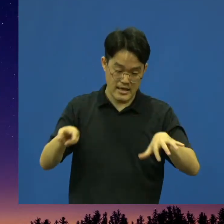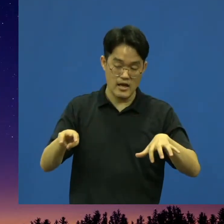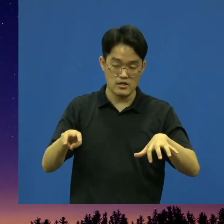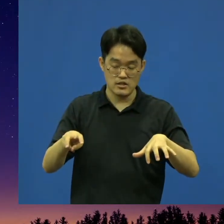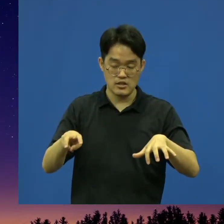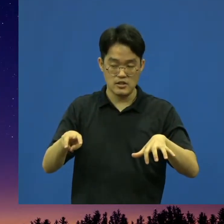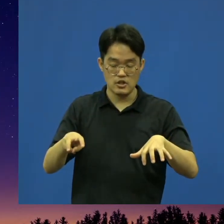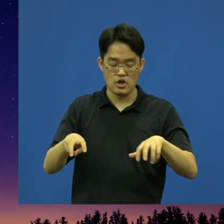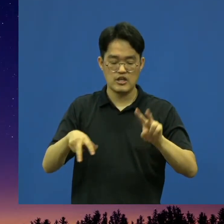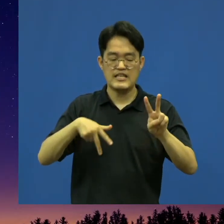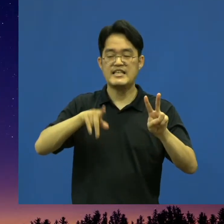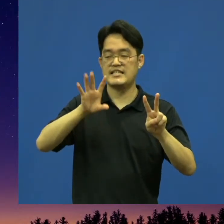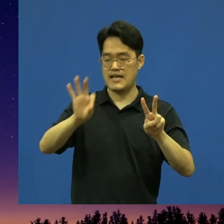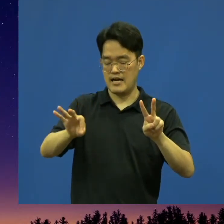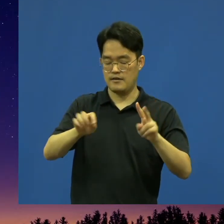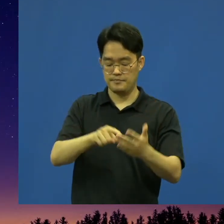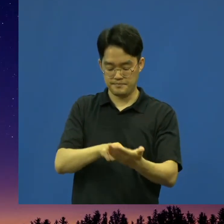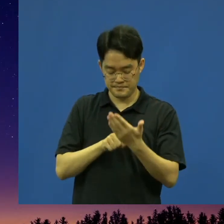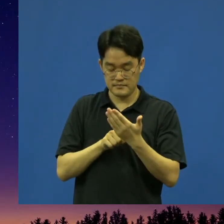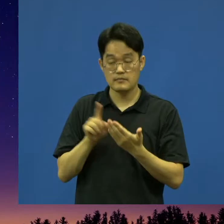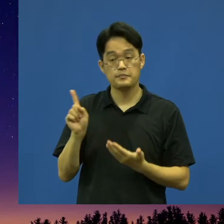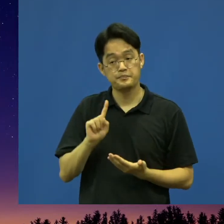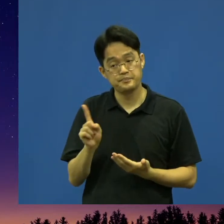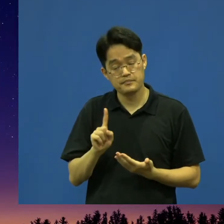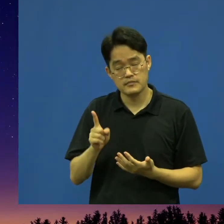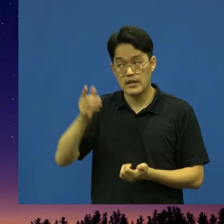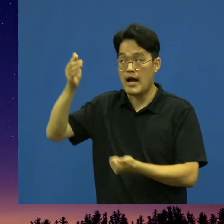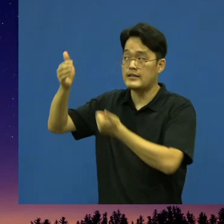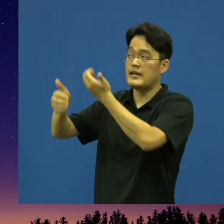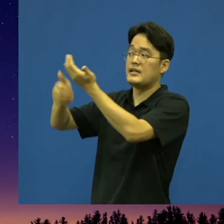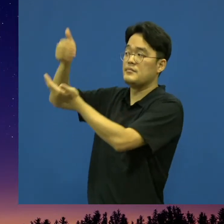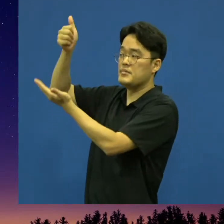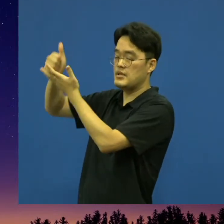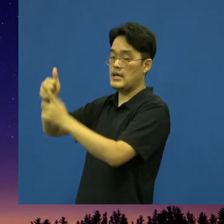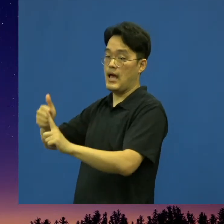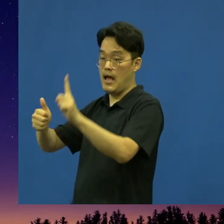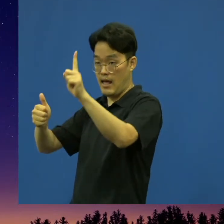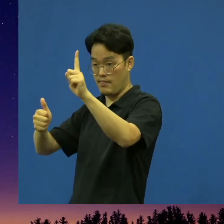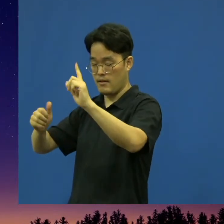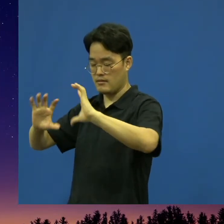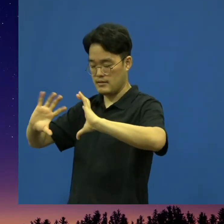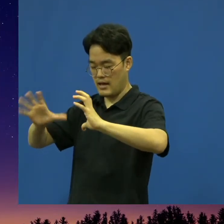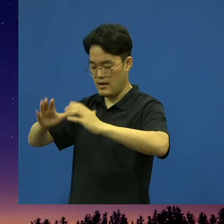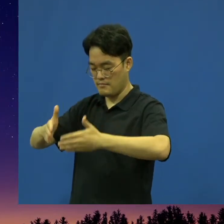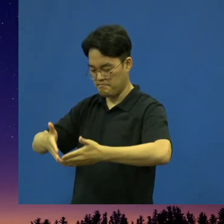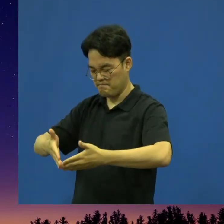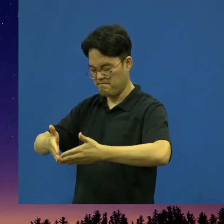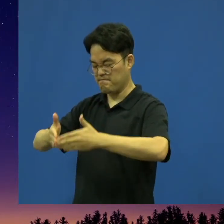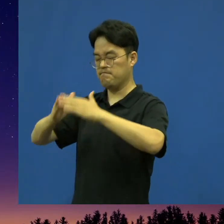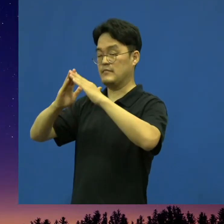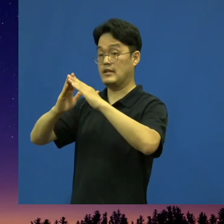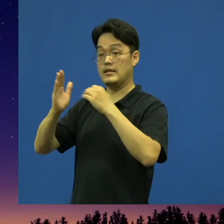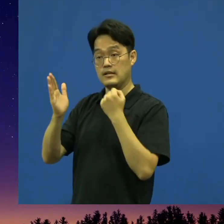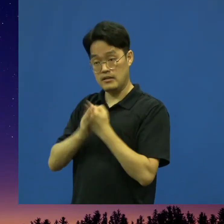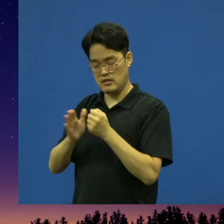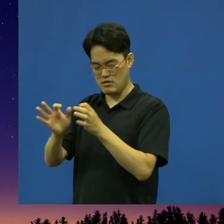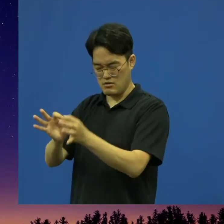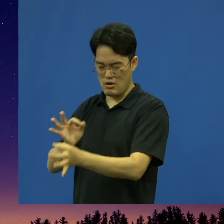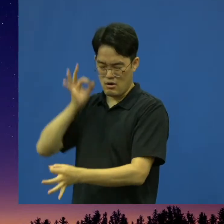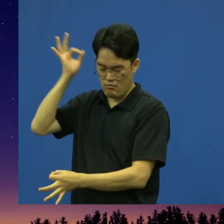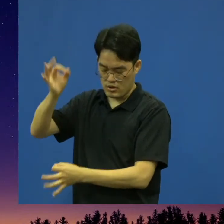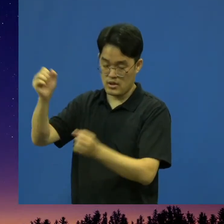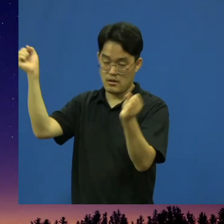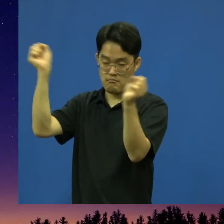있어요. 하나님이 한 나라를 세우시니 이것은 영원히 망하지도 아니할